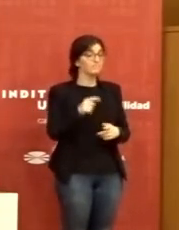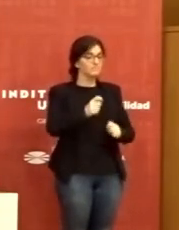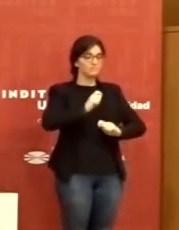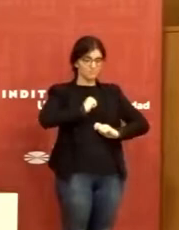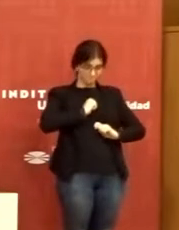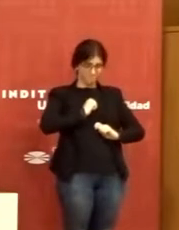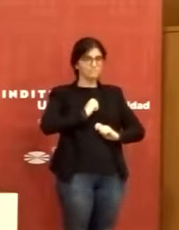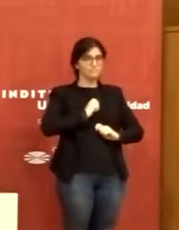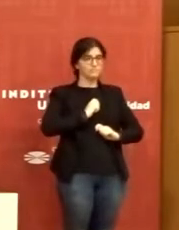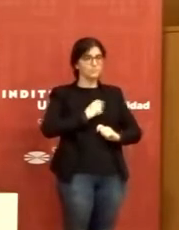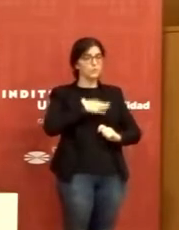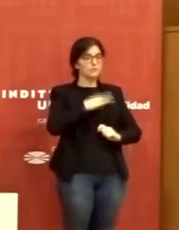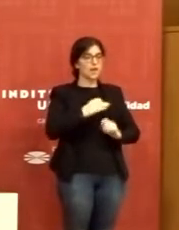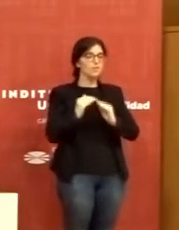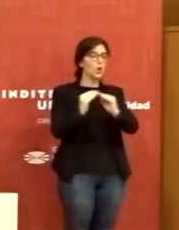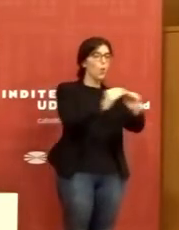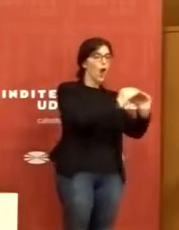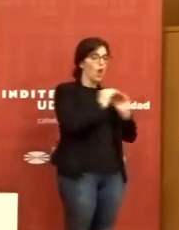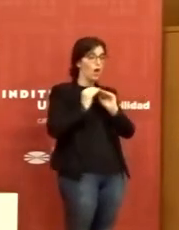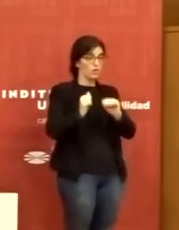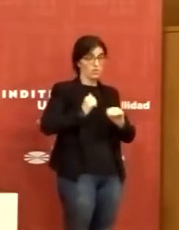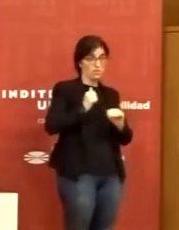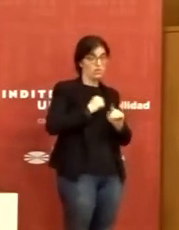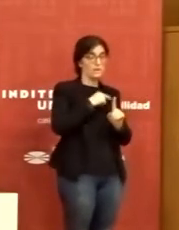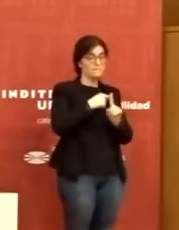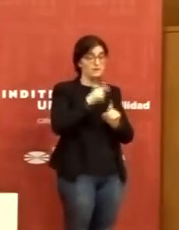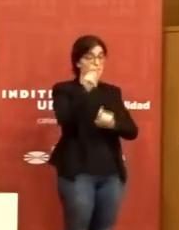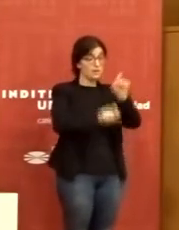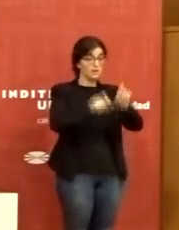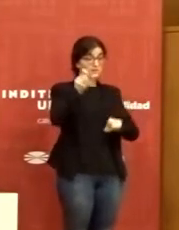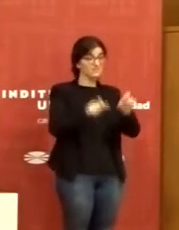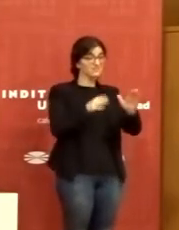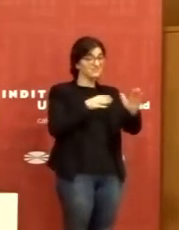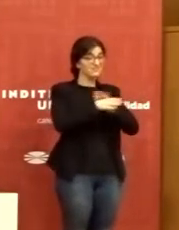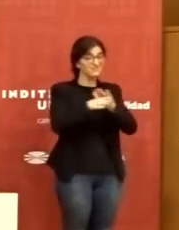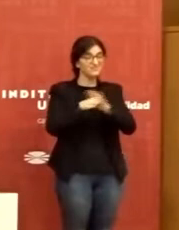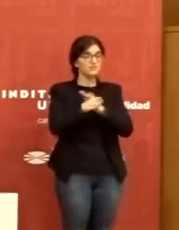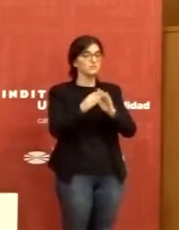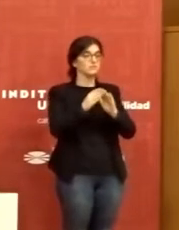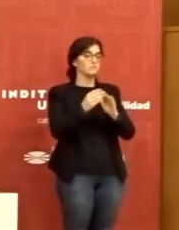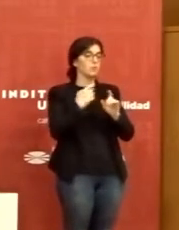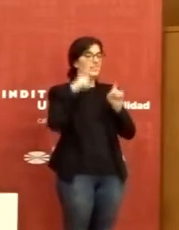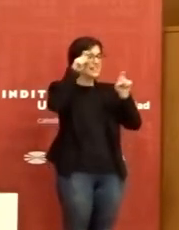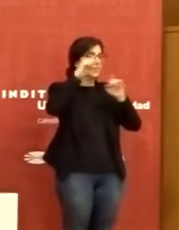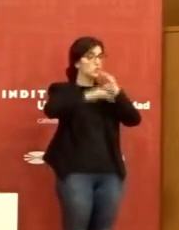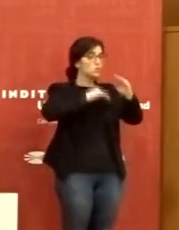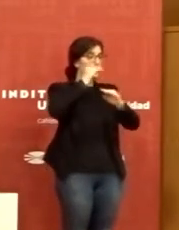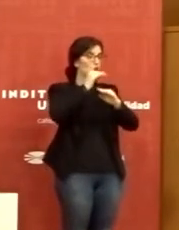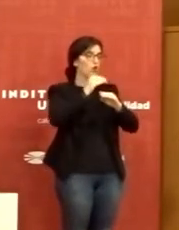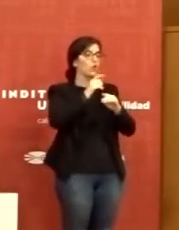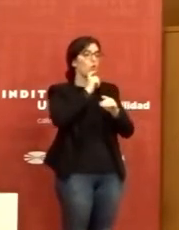igualdad de oportunidades y para garantizar el ejercicio de los derechos de todas las personas a acceder a la enseñanza superior con garantías de